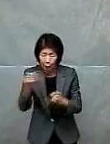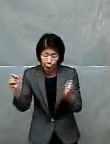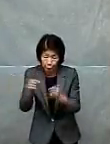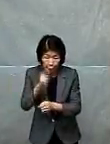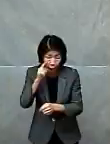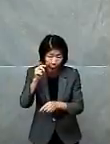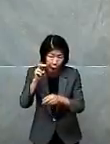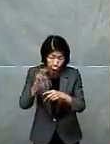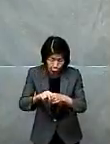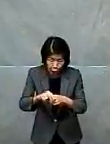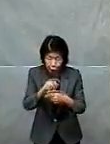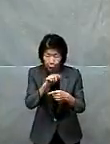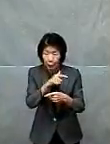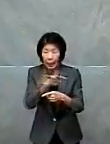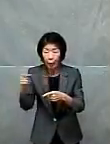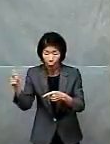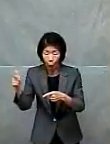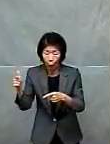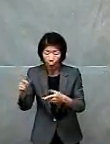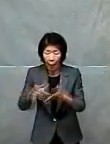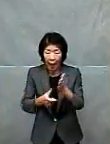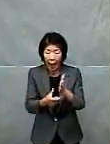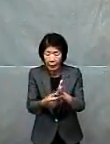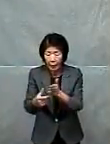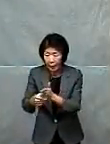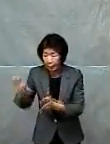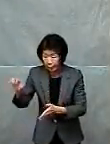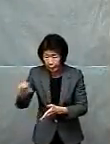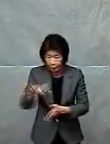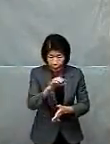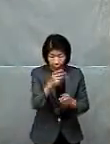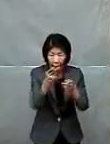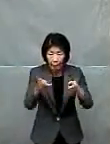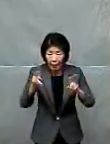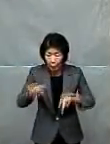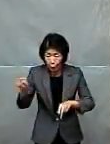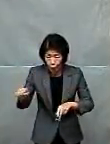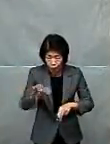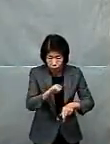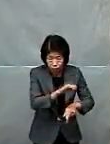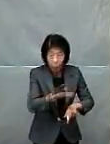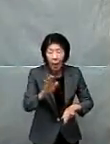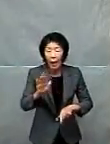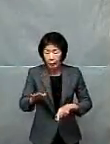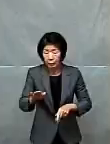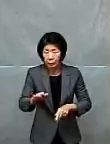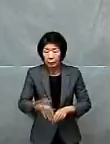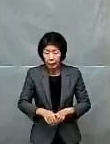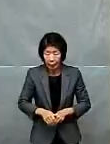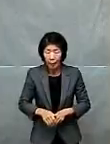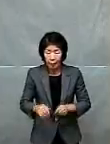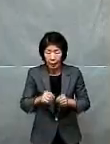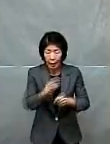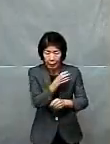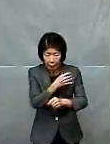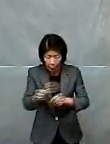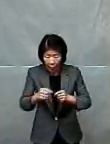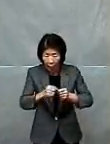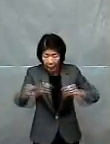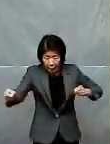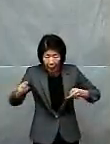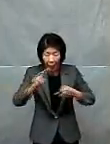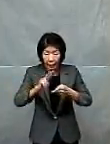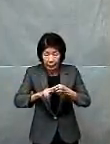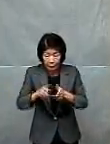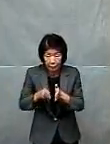乗会など各駅で多彩なイベントが行われます。 ぜひこの機会にフラワー長井線をご利用いただ